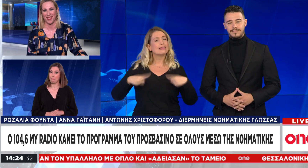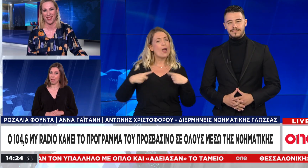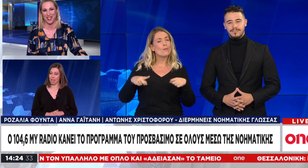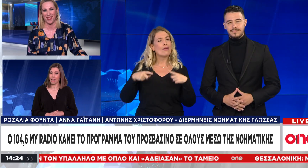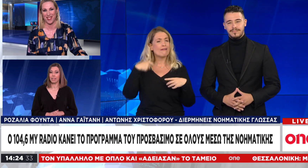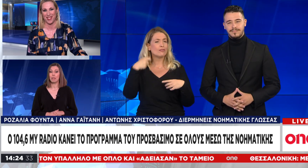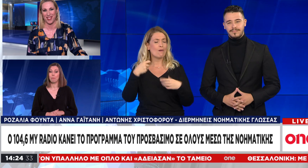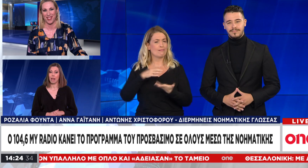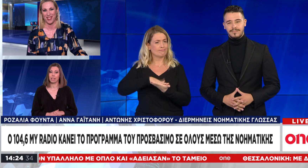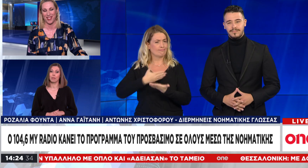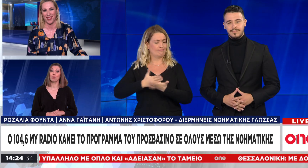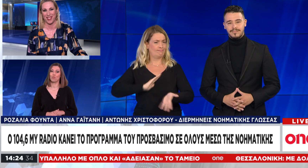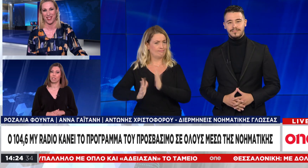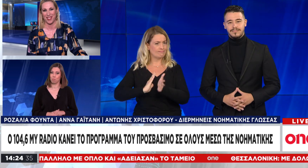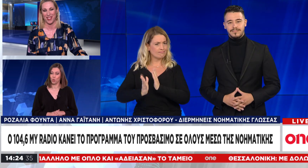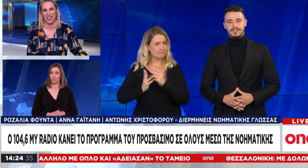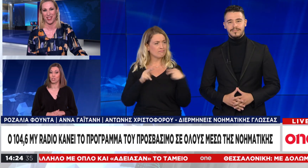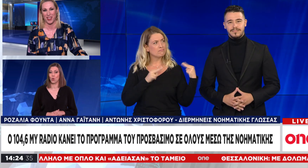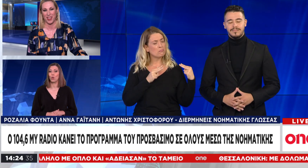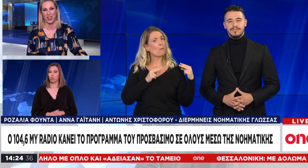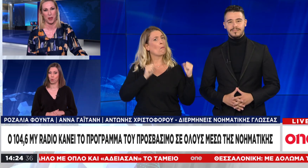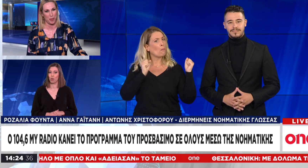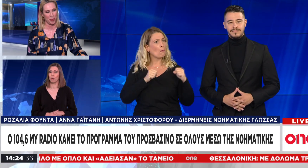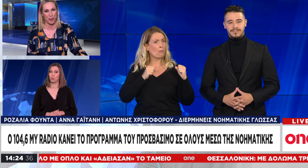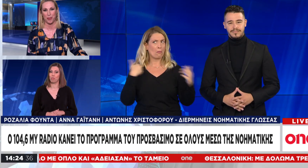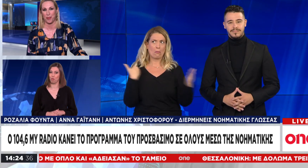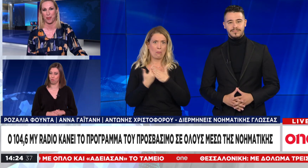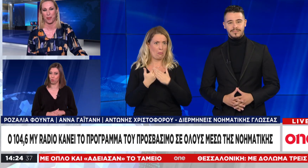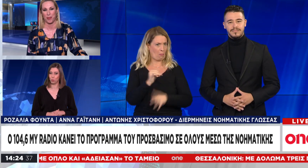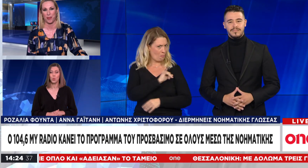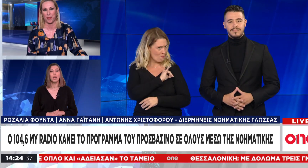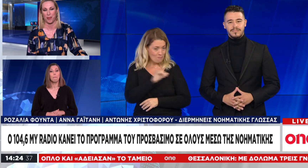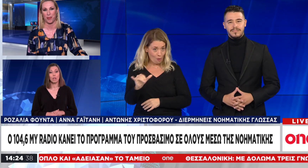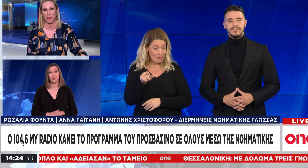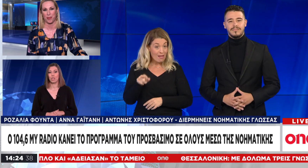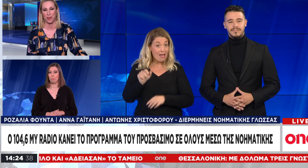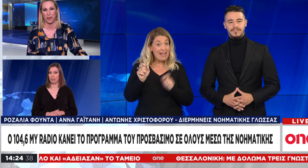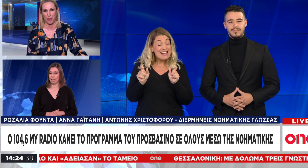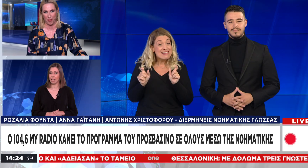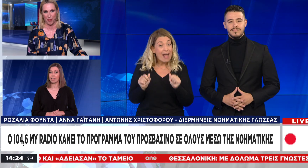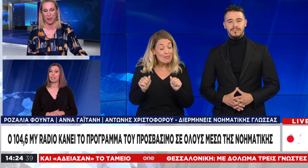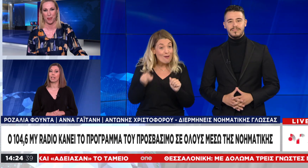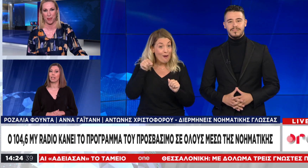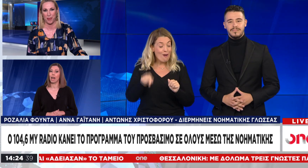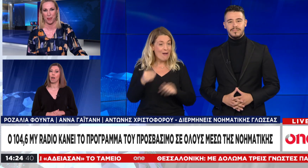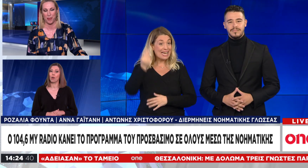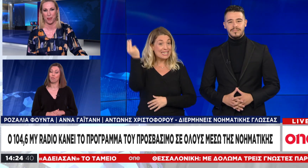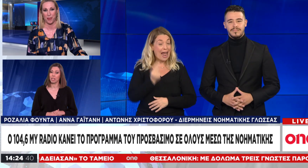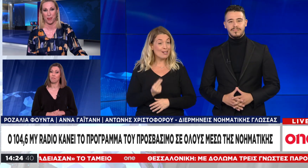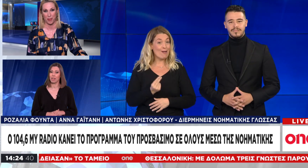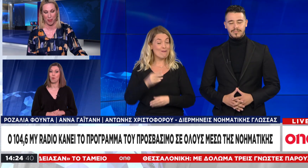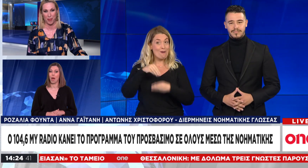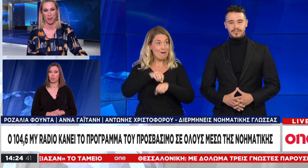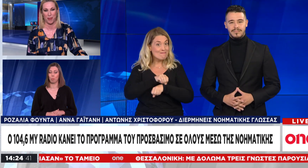ημέρα να υπάρχει προσβασιμότητα σε όλο το πρόγραμμα του ραδιοφώνου μέσω διερμηνείας για τα κωφά και